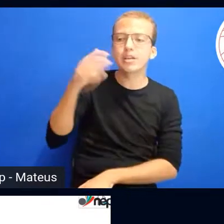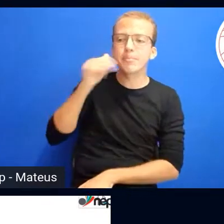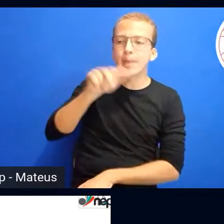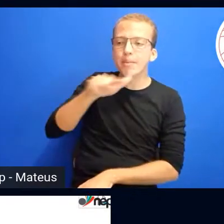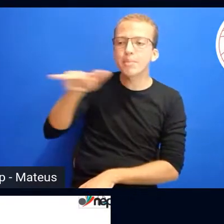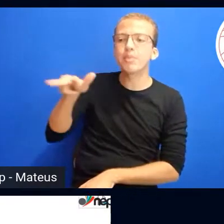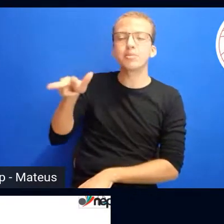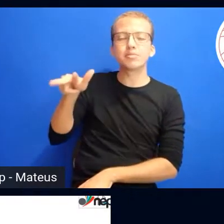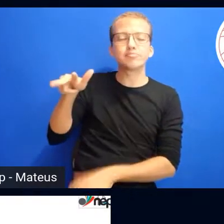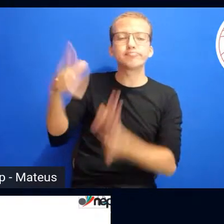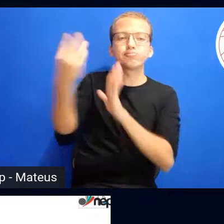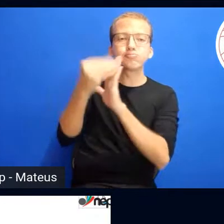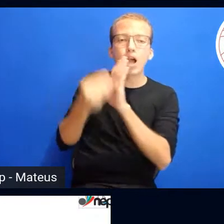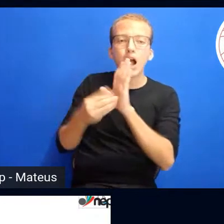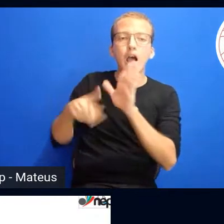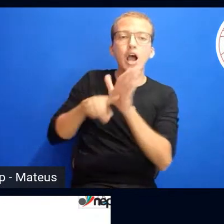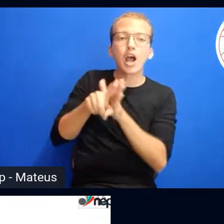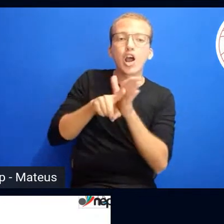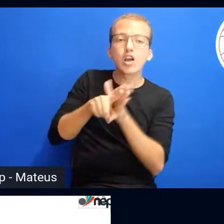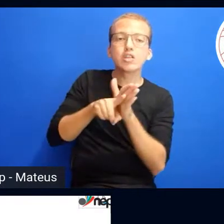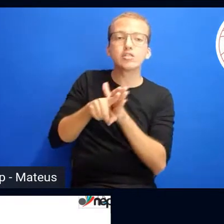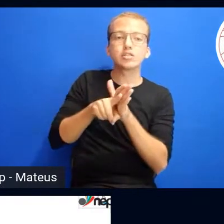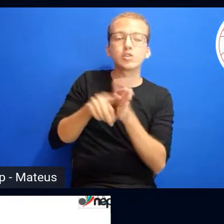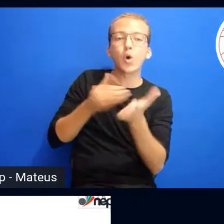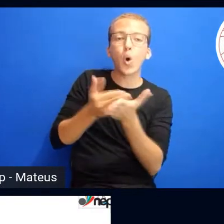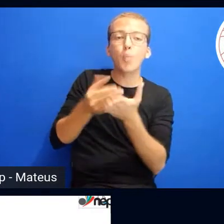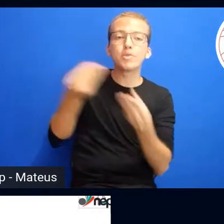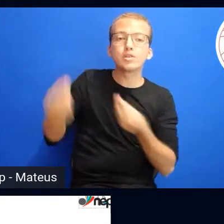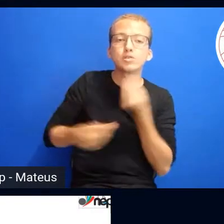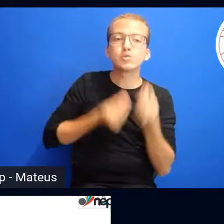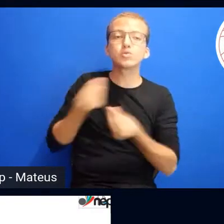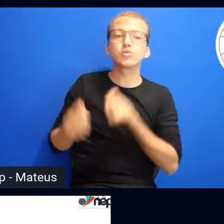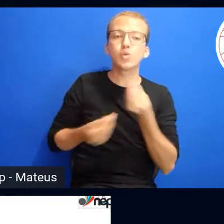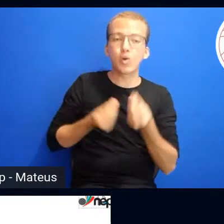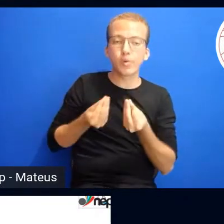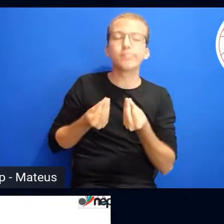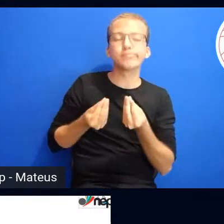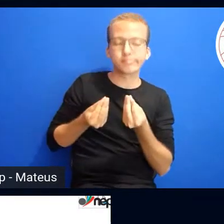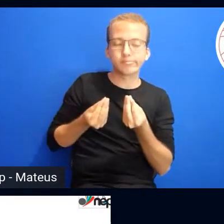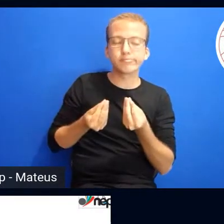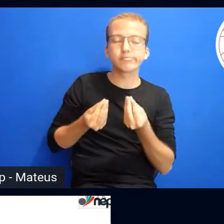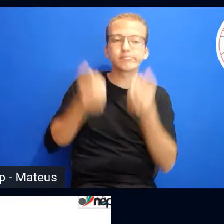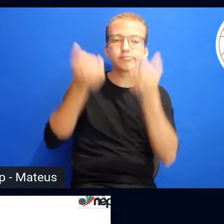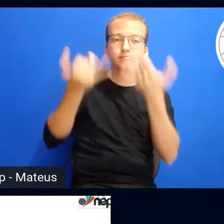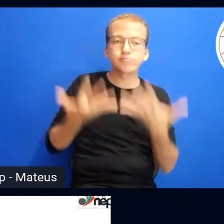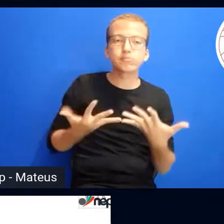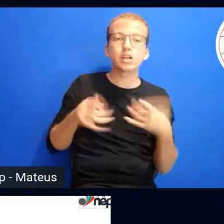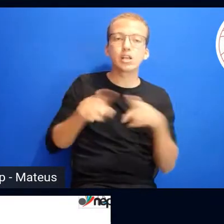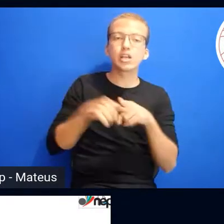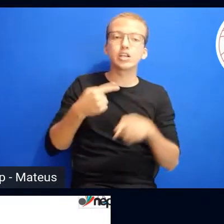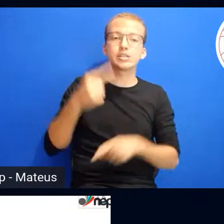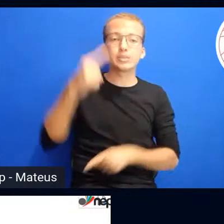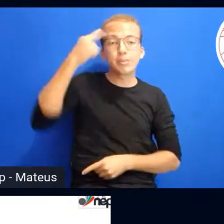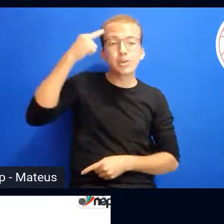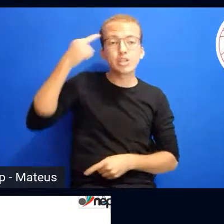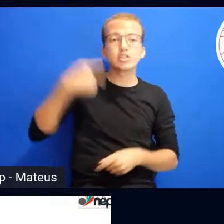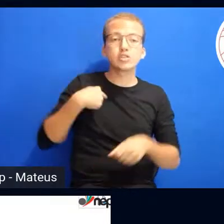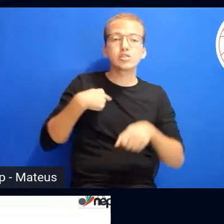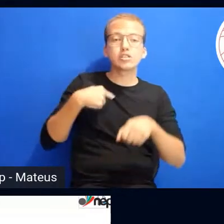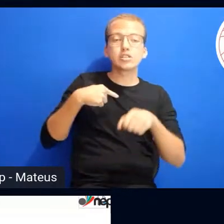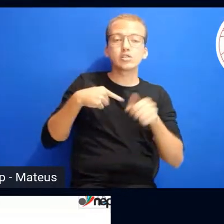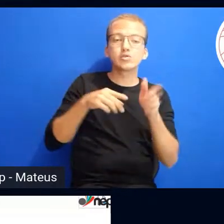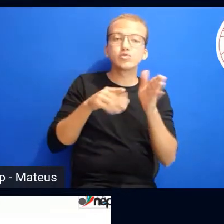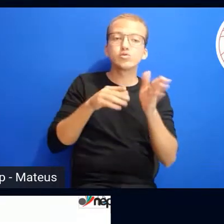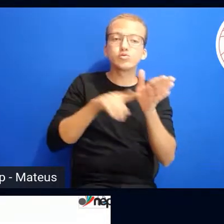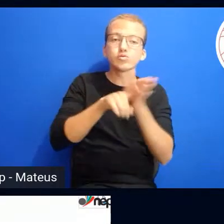surgiu a partir de estudos eh que versam sobre as estatísticas migratórias aqui eh no